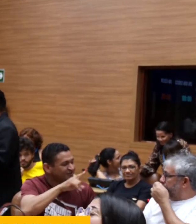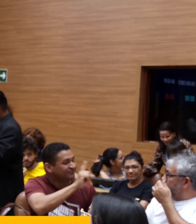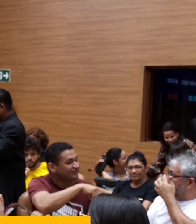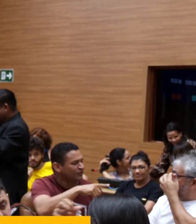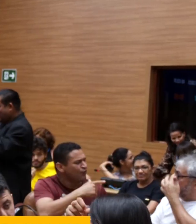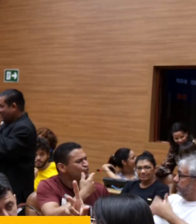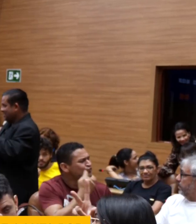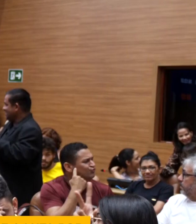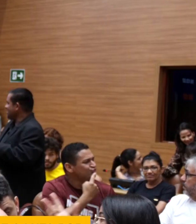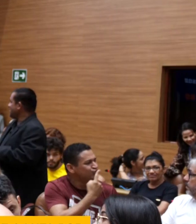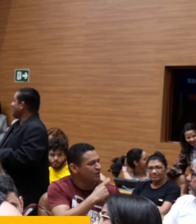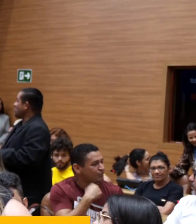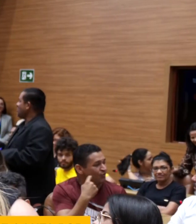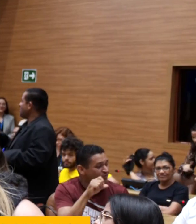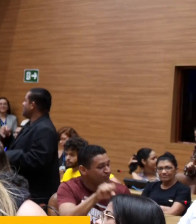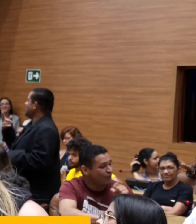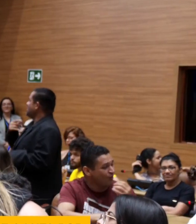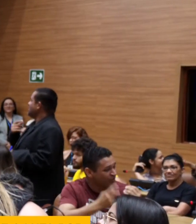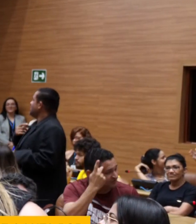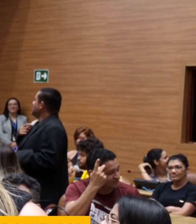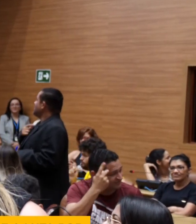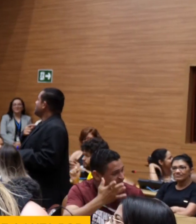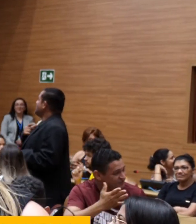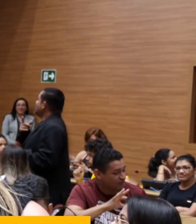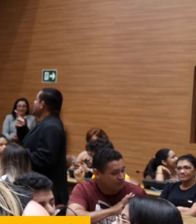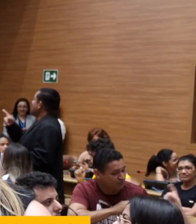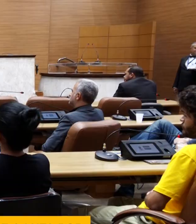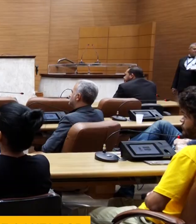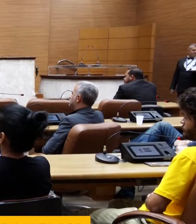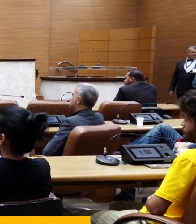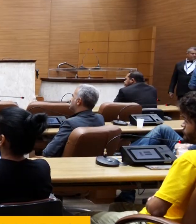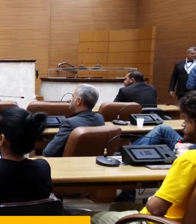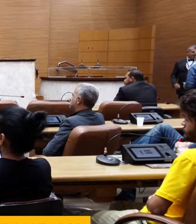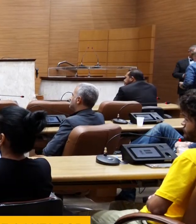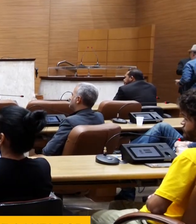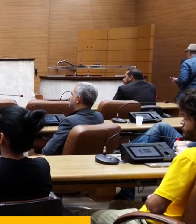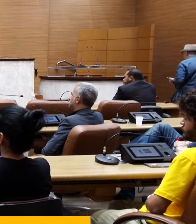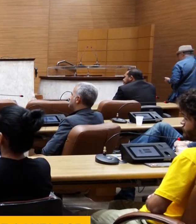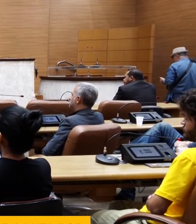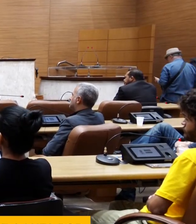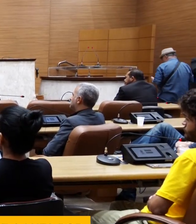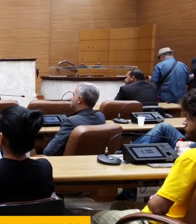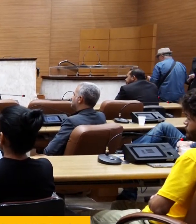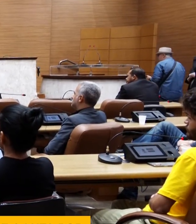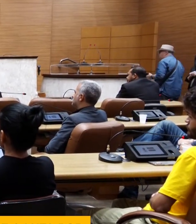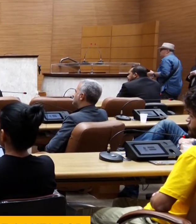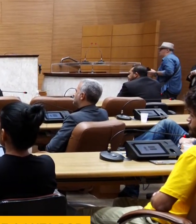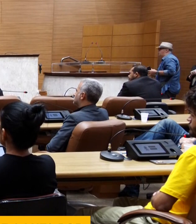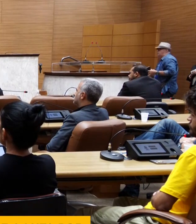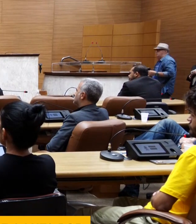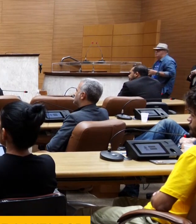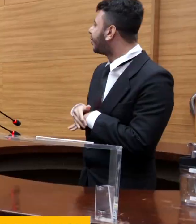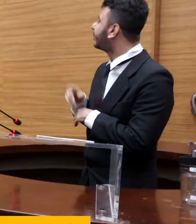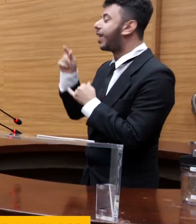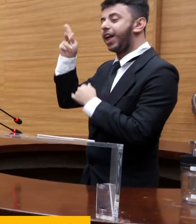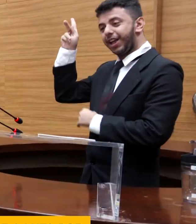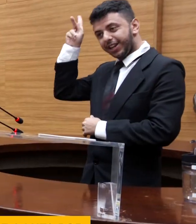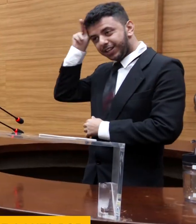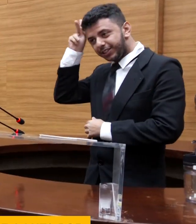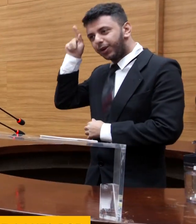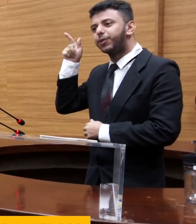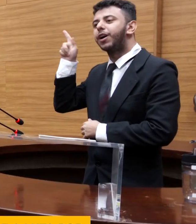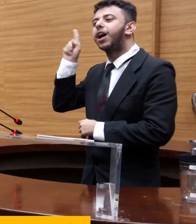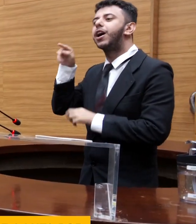precisa do básico da gente poder aprender essa comunicação libras durante a sessão também foi destacada a singularidade da